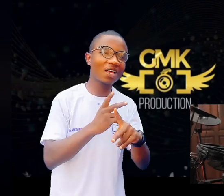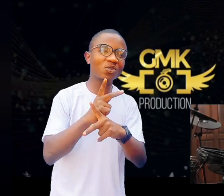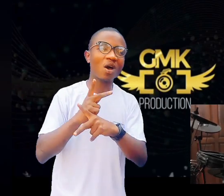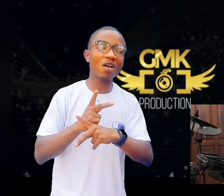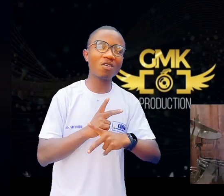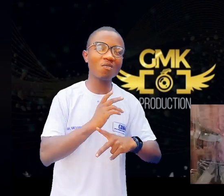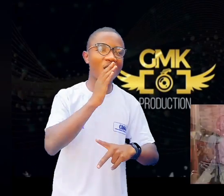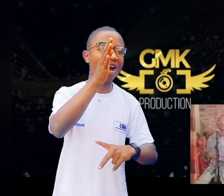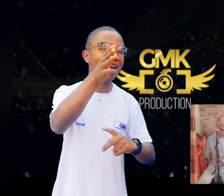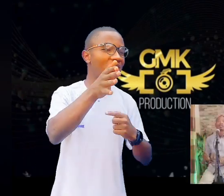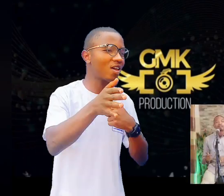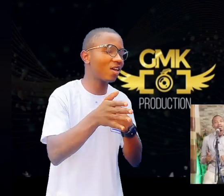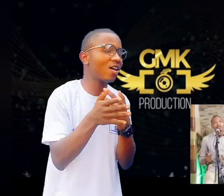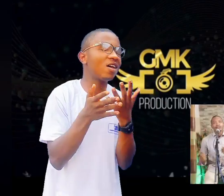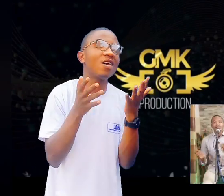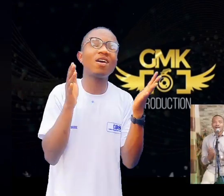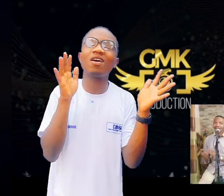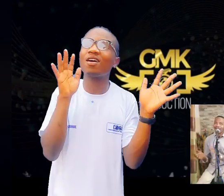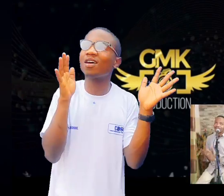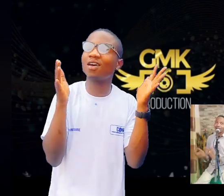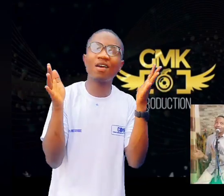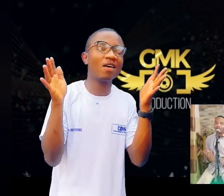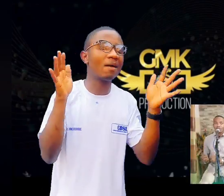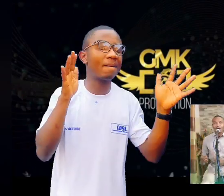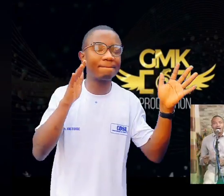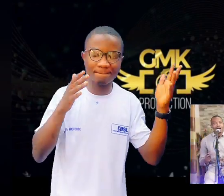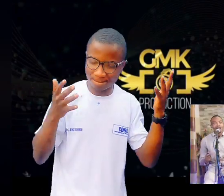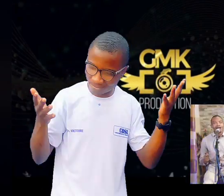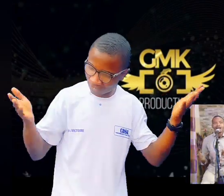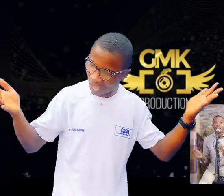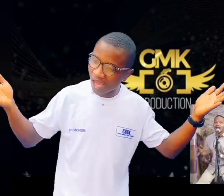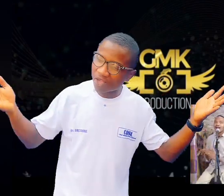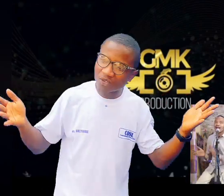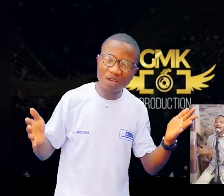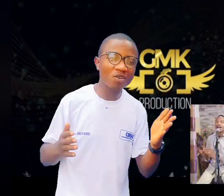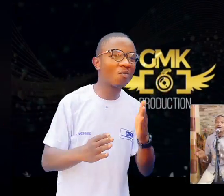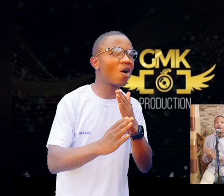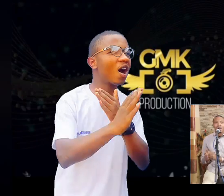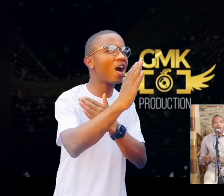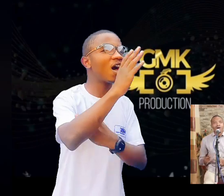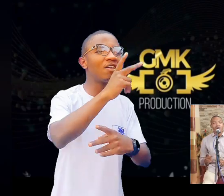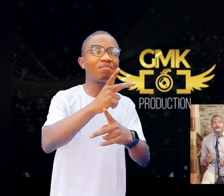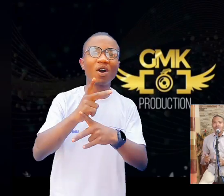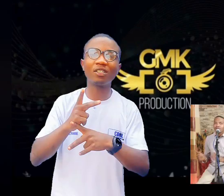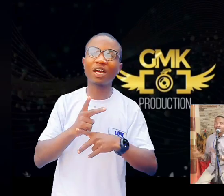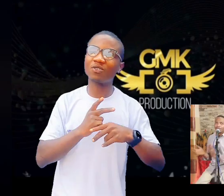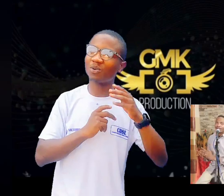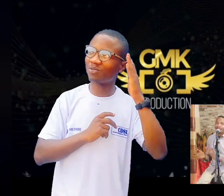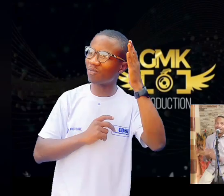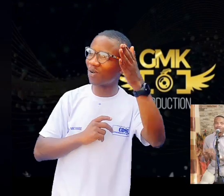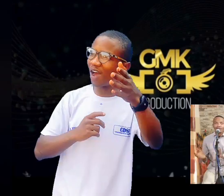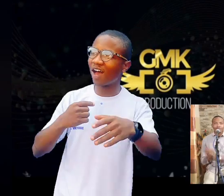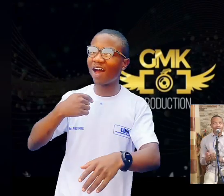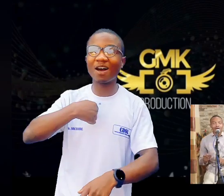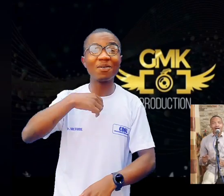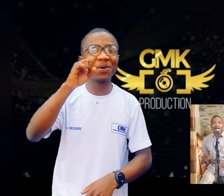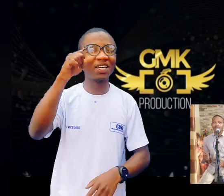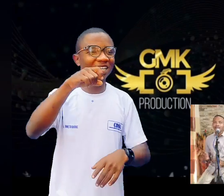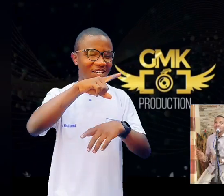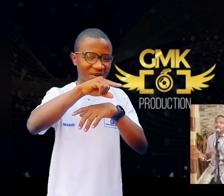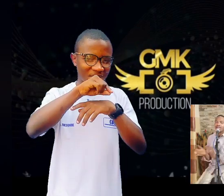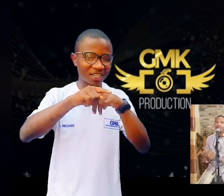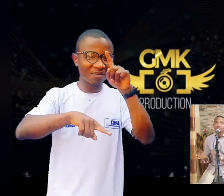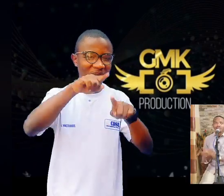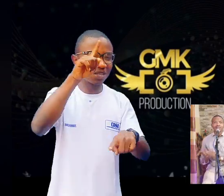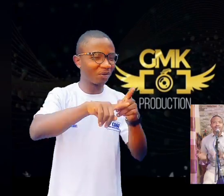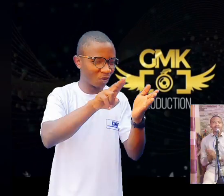Il prendra soin de moi. Vous savez, il prendra soin de moi. Oui, un